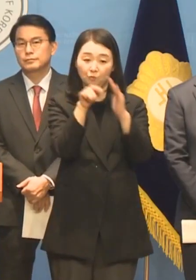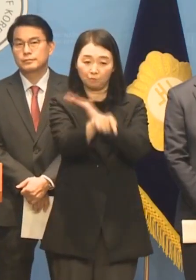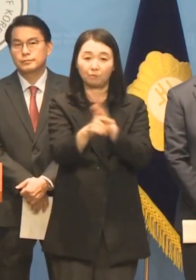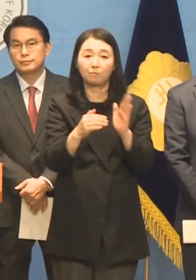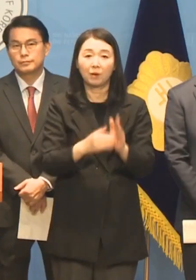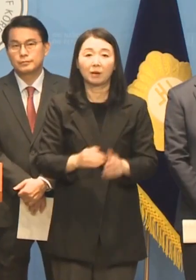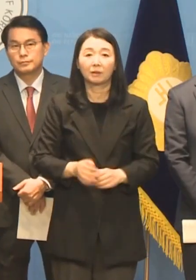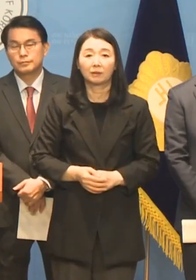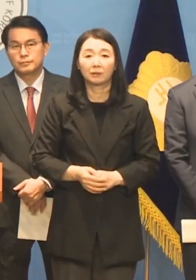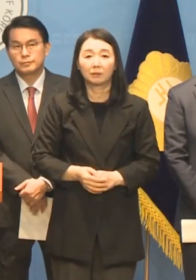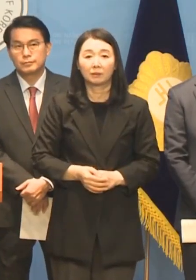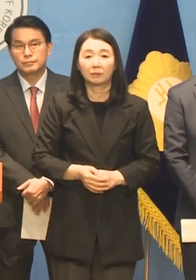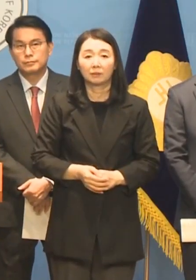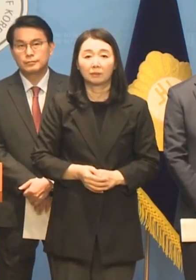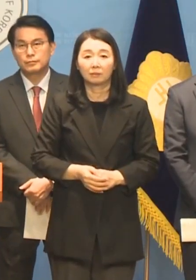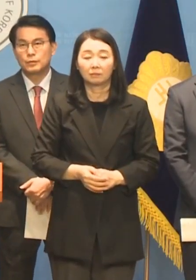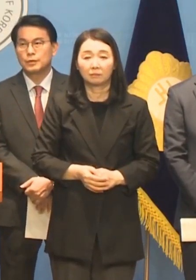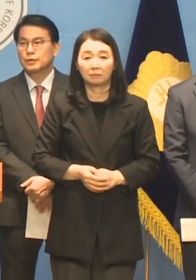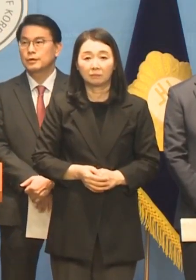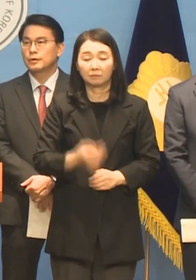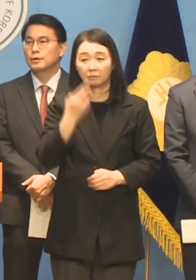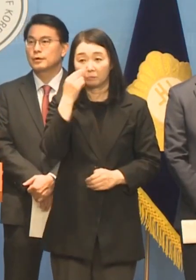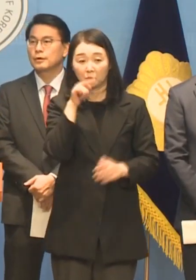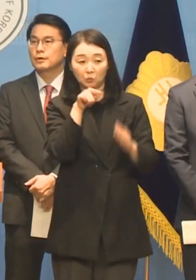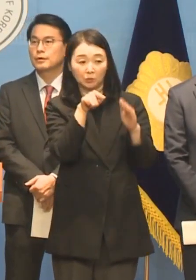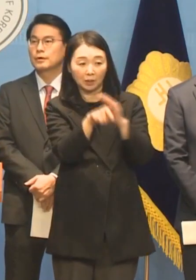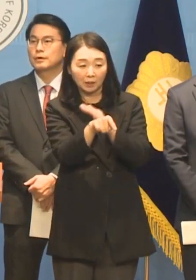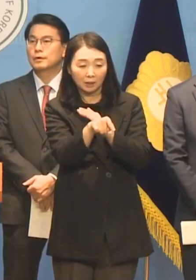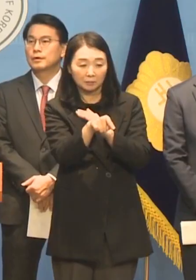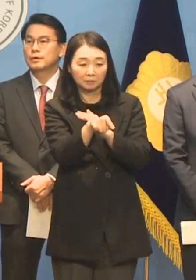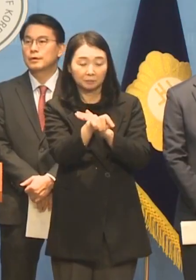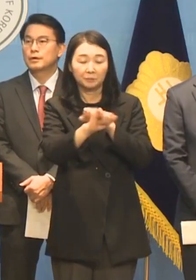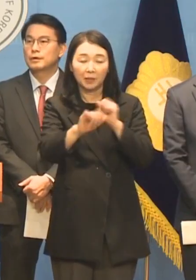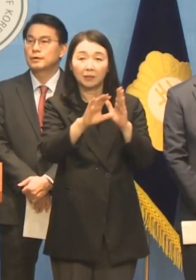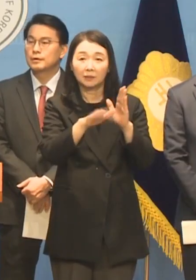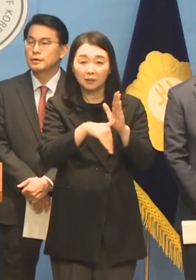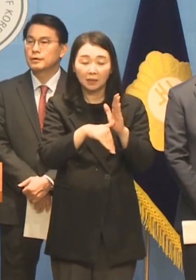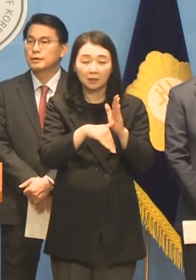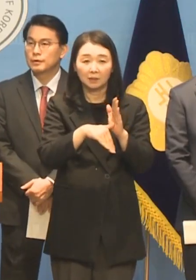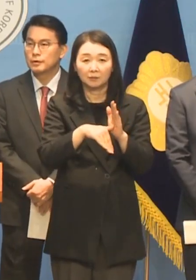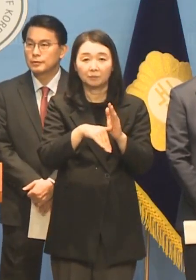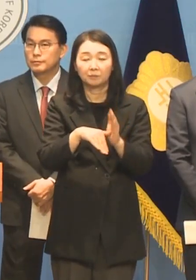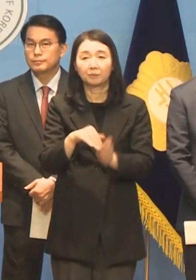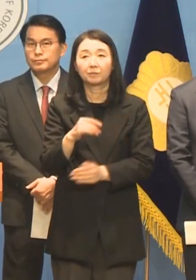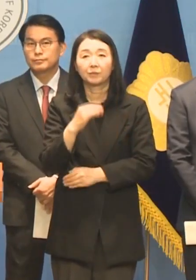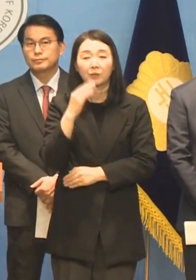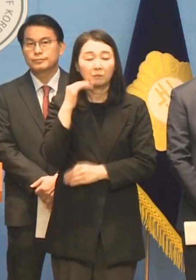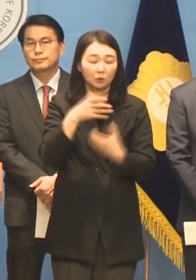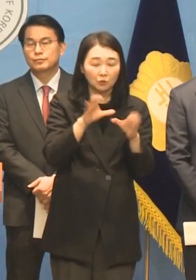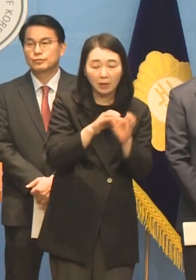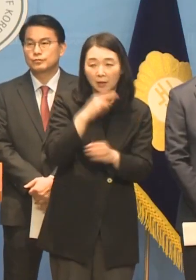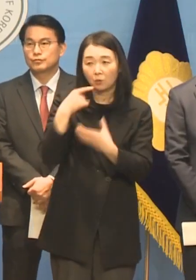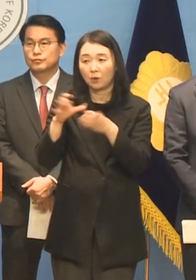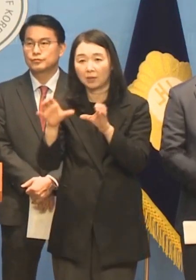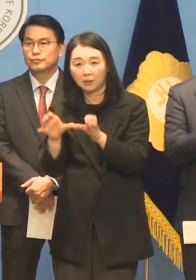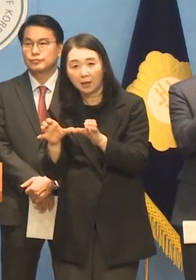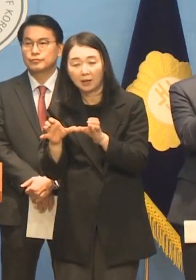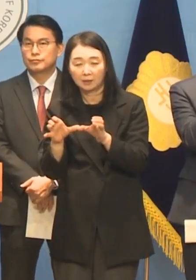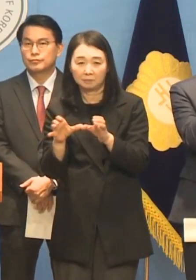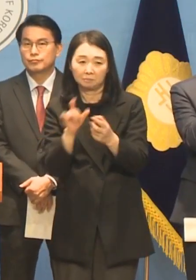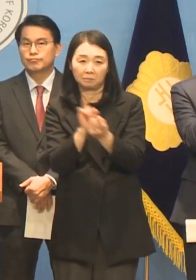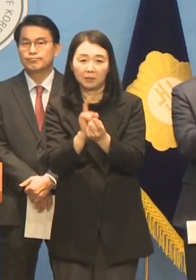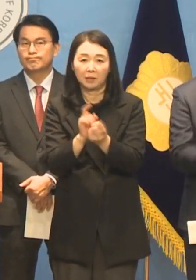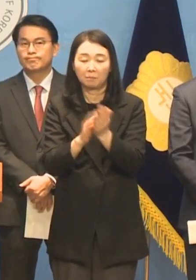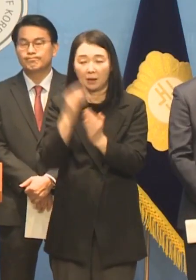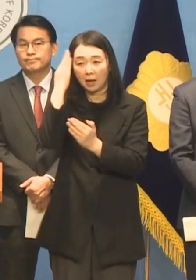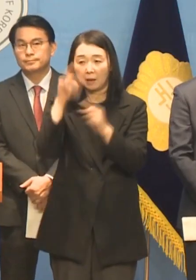했습니다. 방문 일정 동안 많은 공화당, 민주당 국회의원들 또 한반도 전문가들을